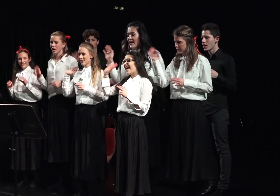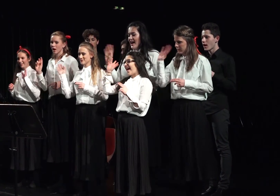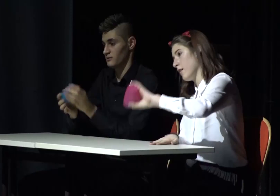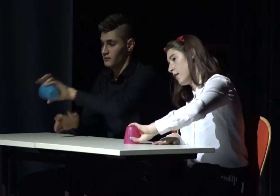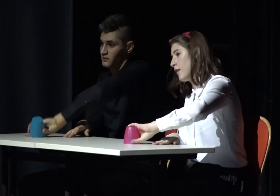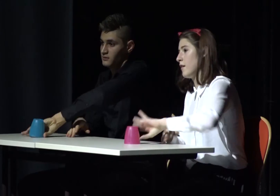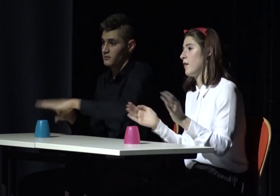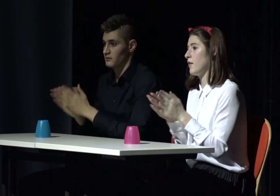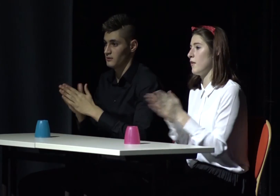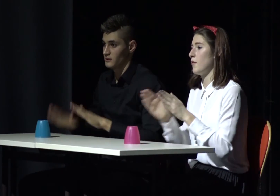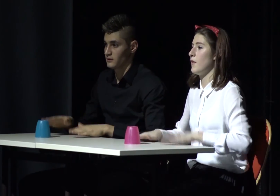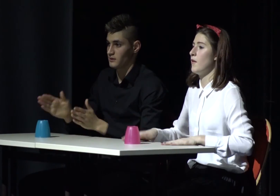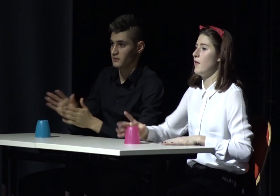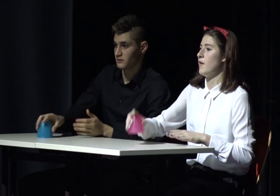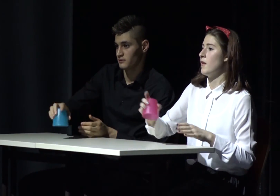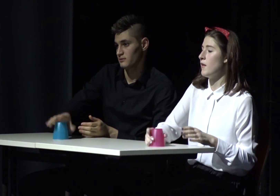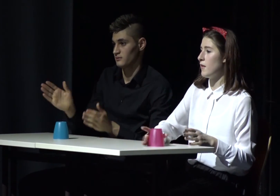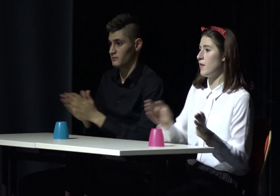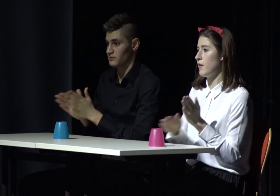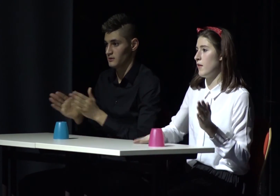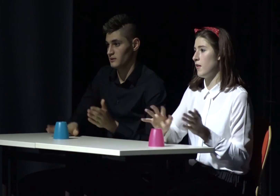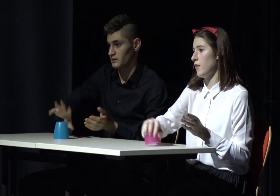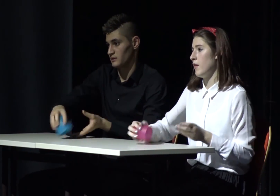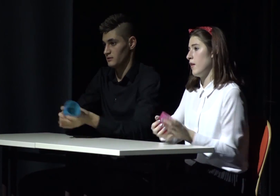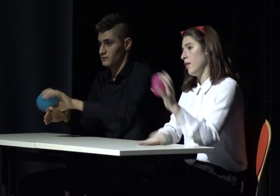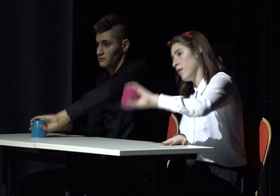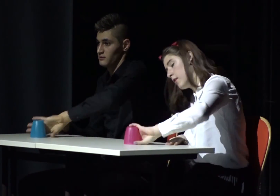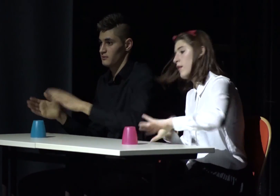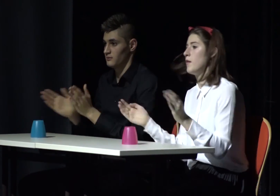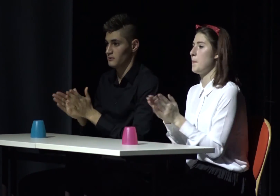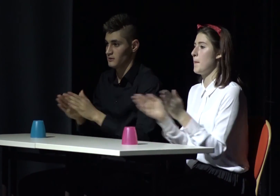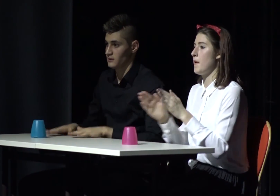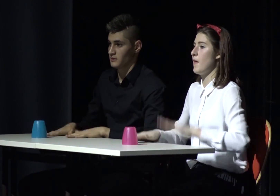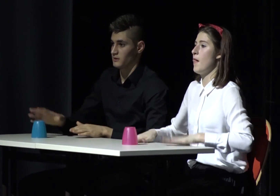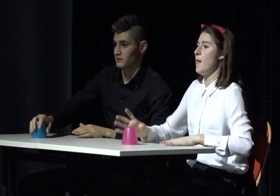Grenzen, die Arjan täglich durchbricht, als Gehörloser in der hörenden Welt.